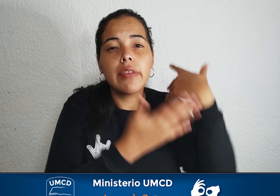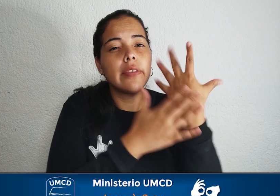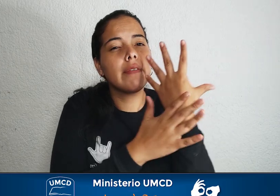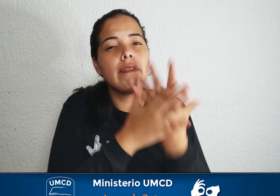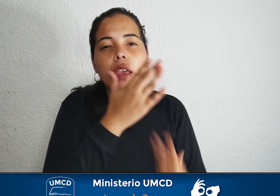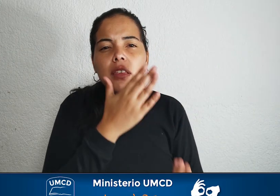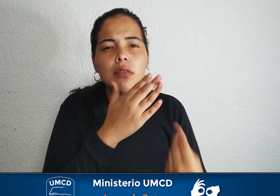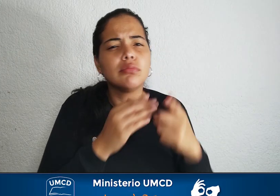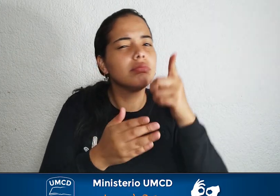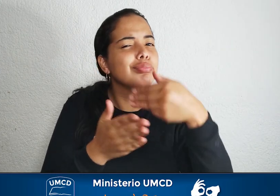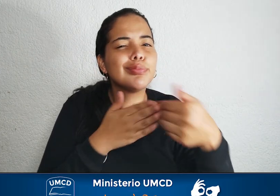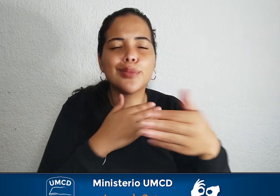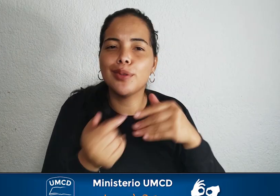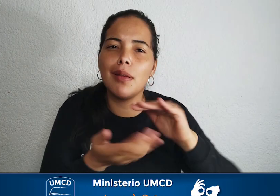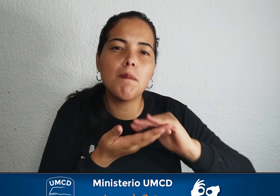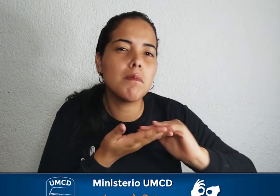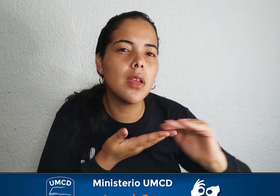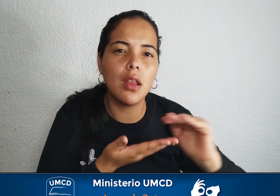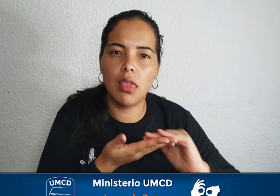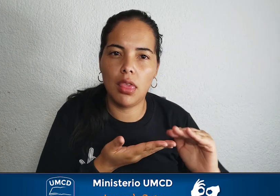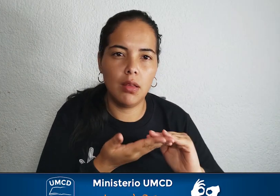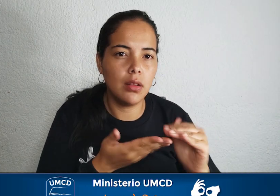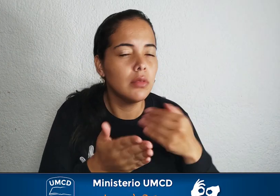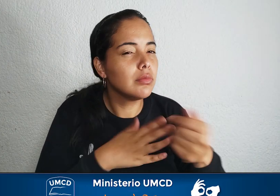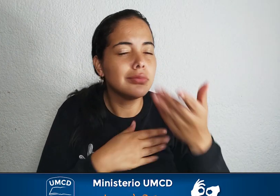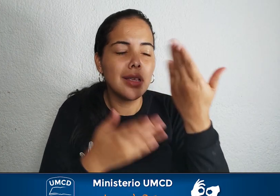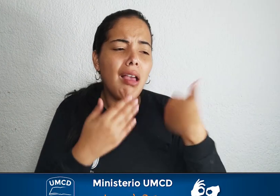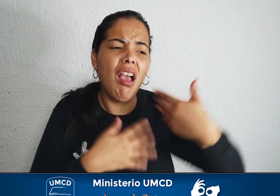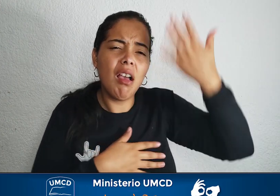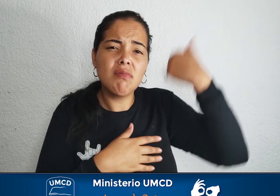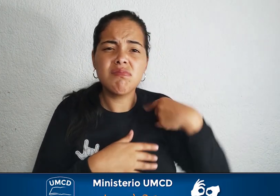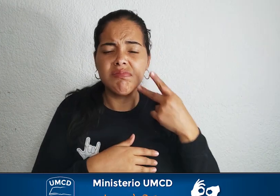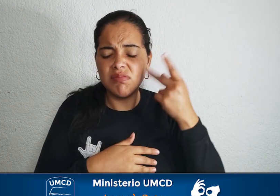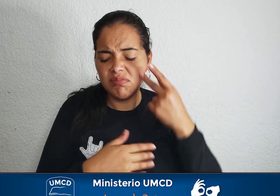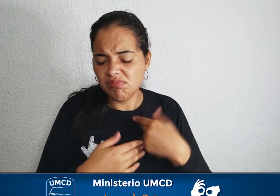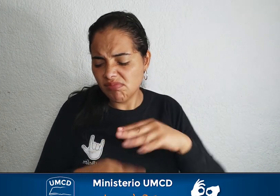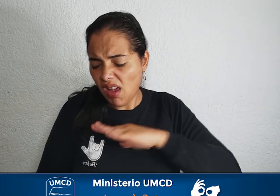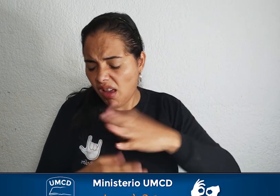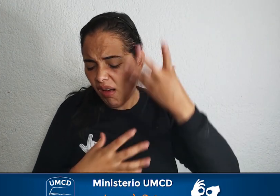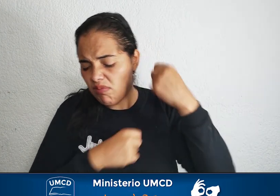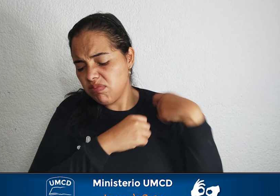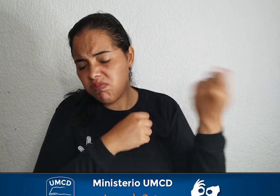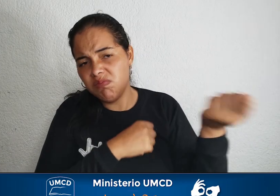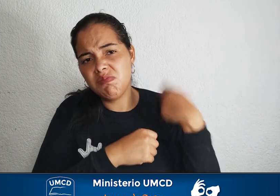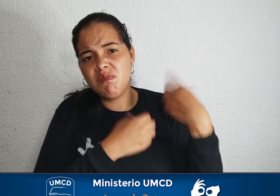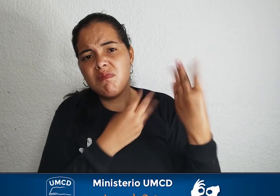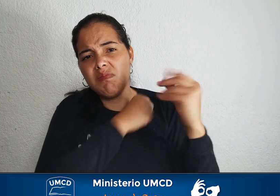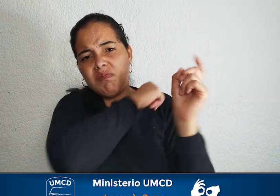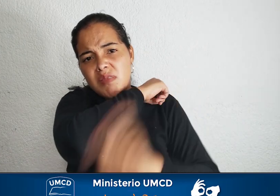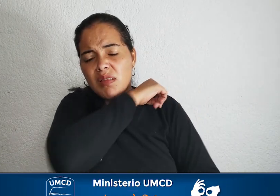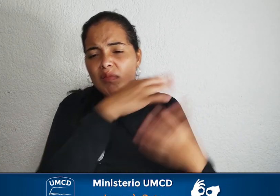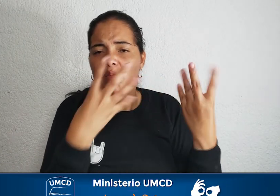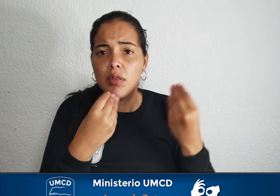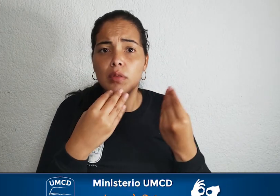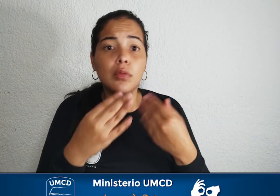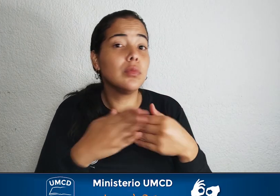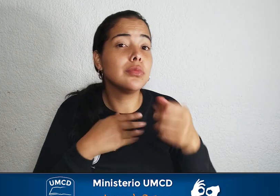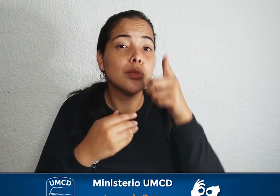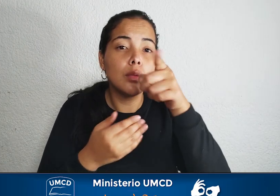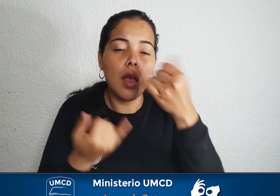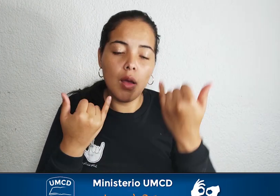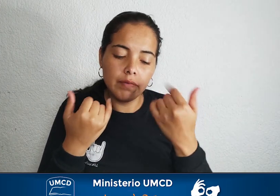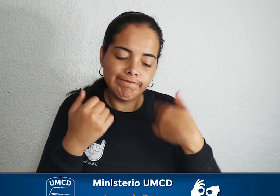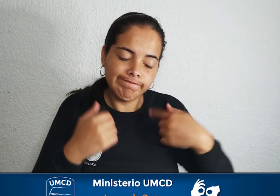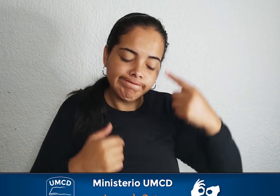malo, perdonarlos, pero no dejar de honrarlos. Padre es una persona por medio del cual Dios ha